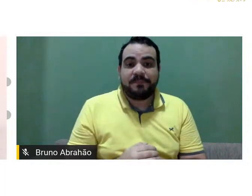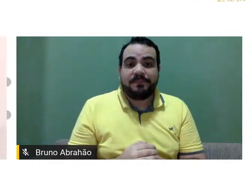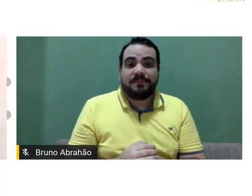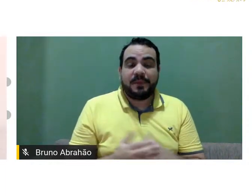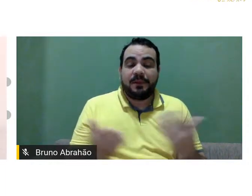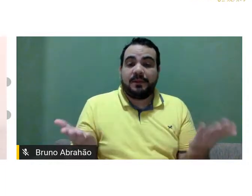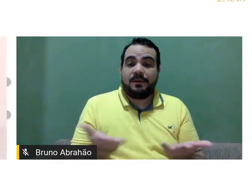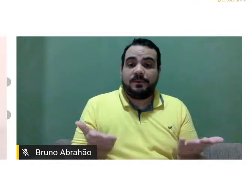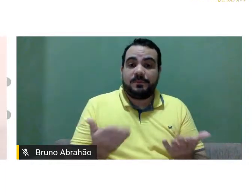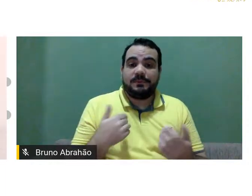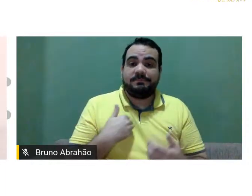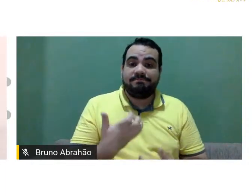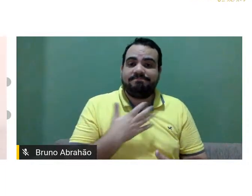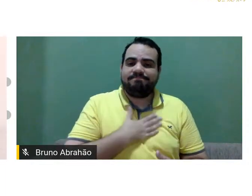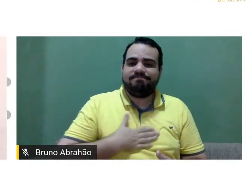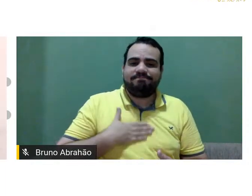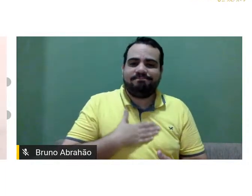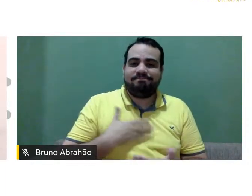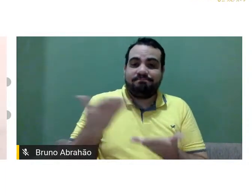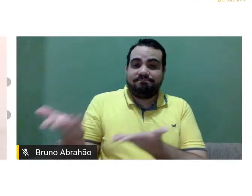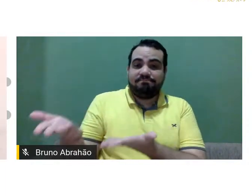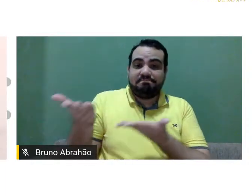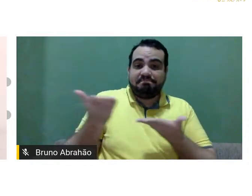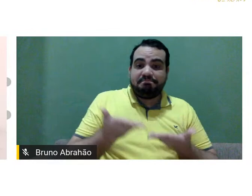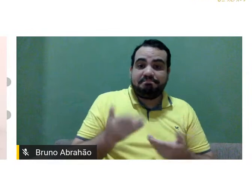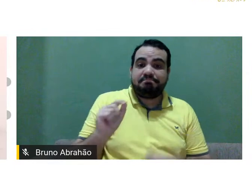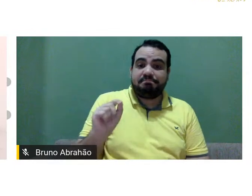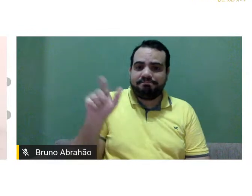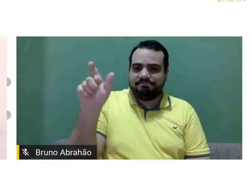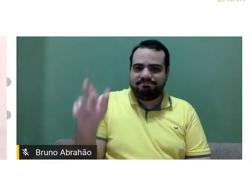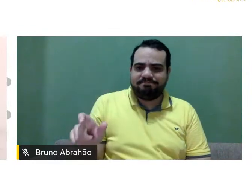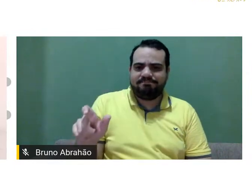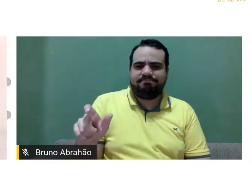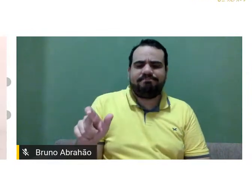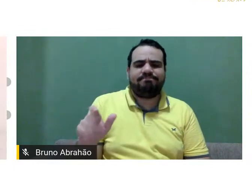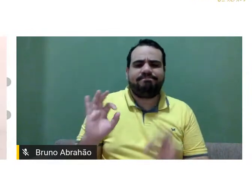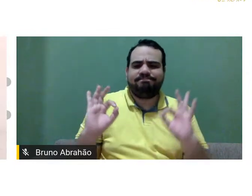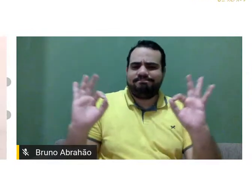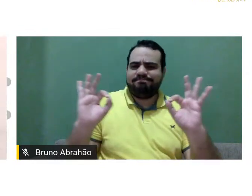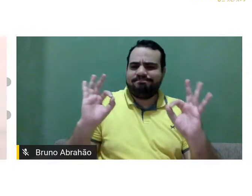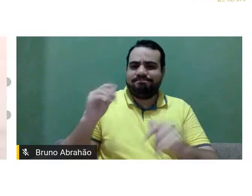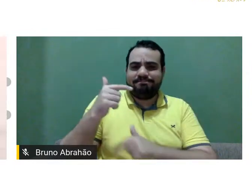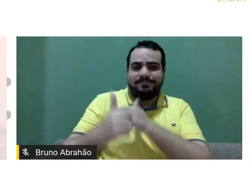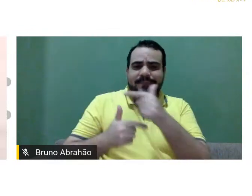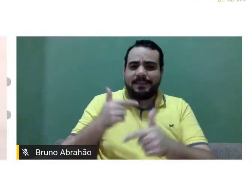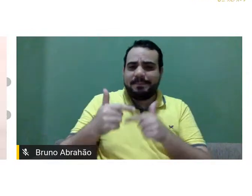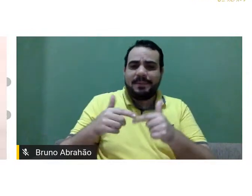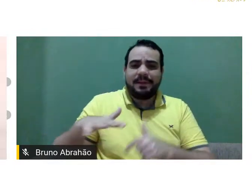postados ali no canal do clube dele é o muito bacana agora eu gostaria de convidar